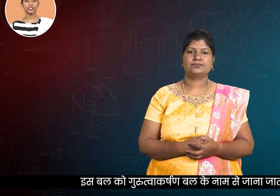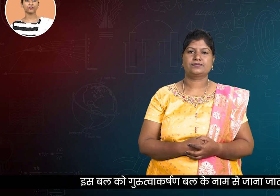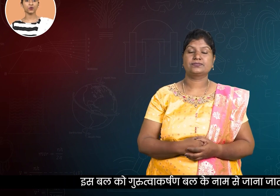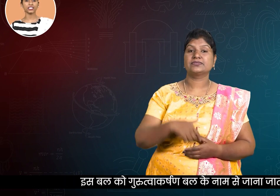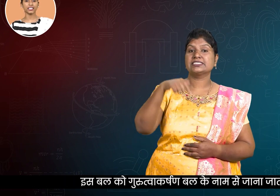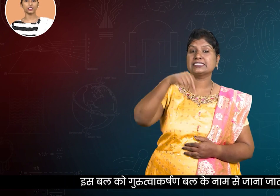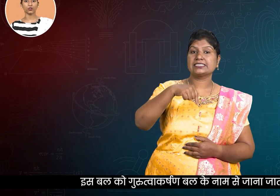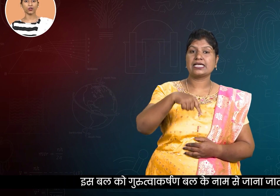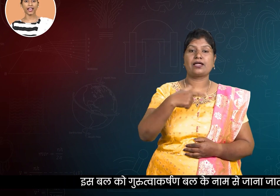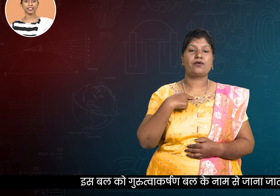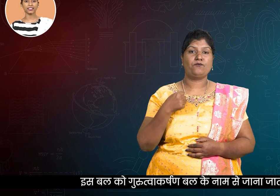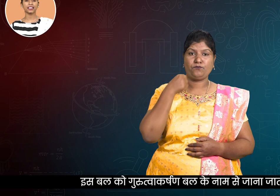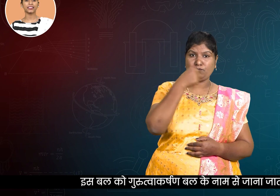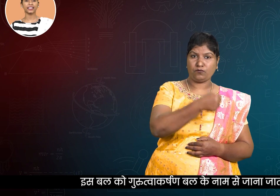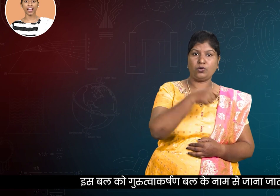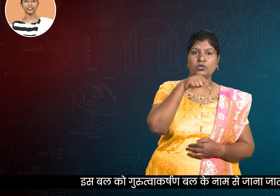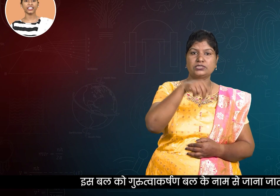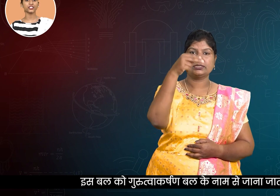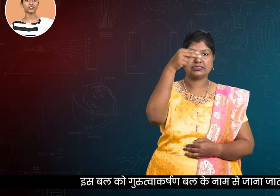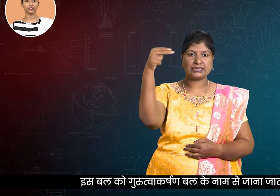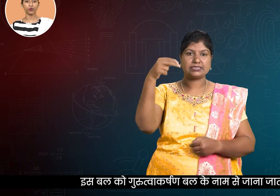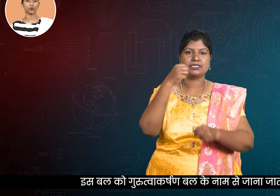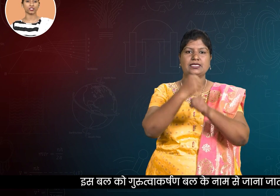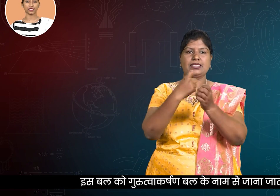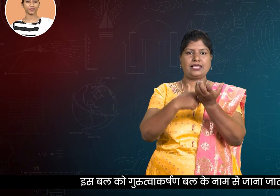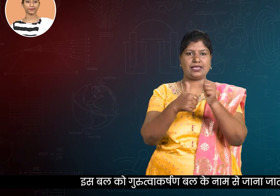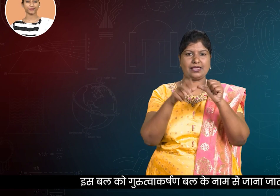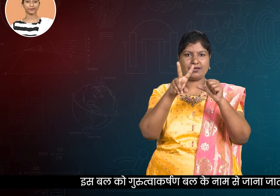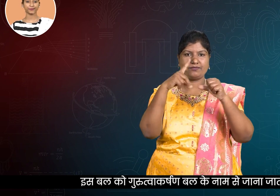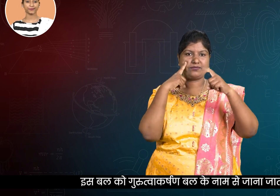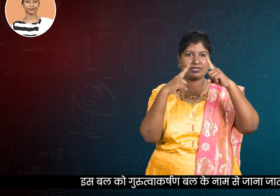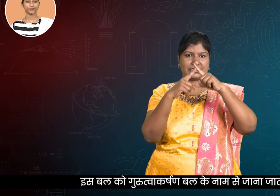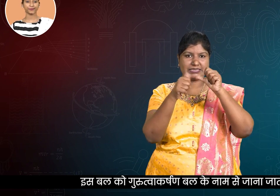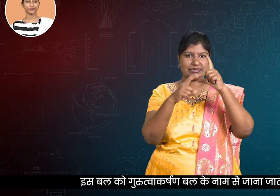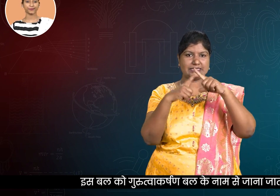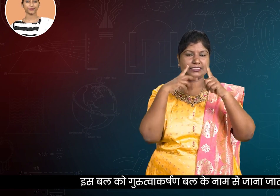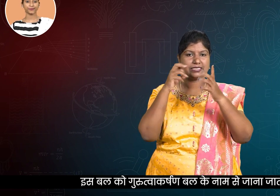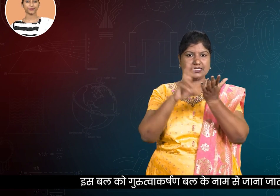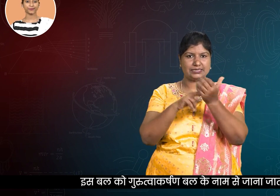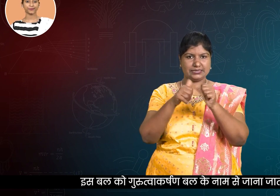इस बल को गुरुत्वाकर्षण बल के नाम से जाना जाता है।